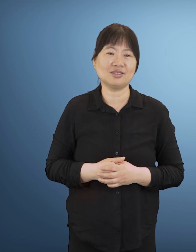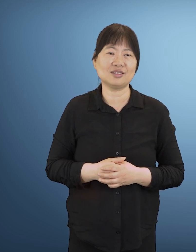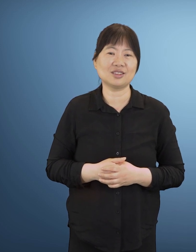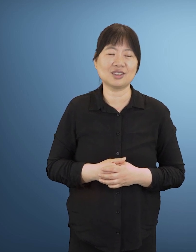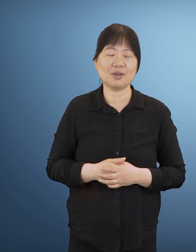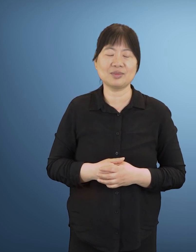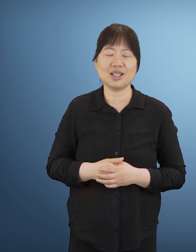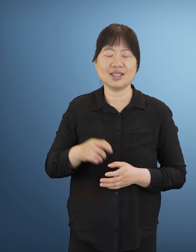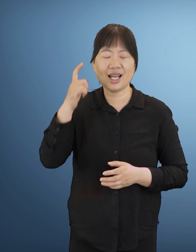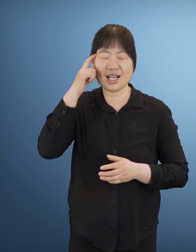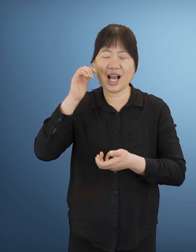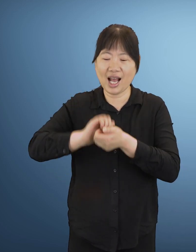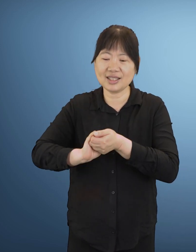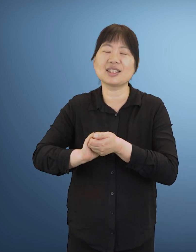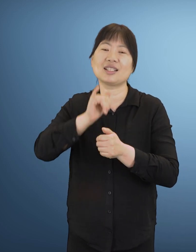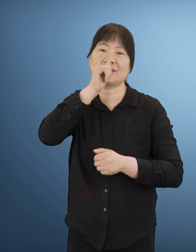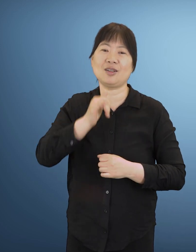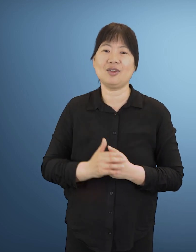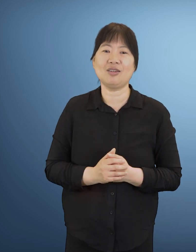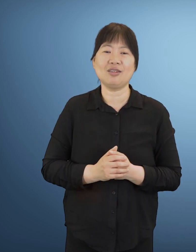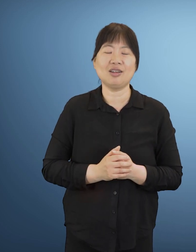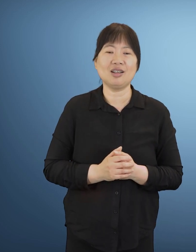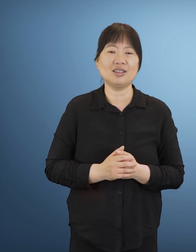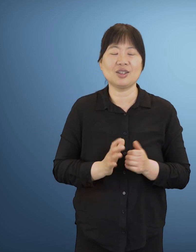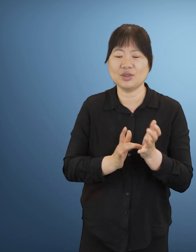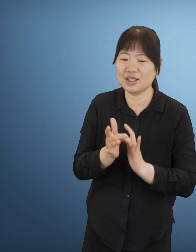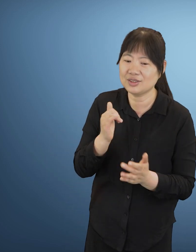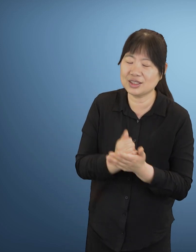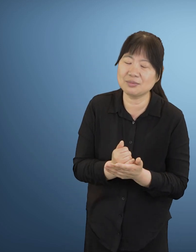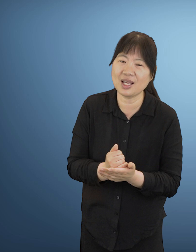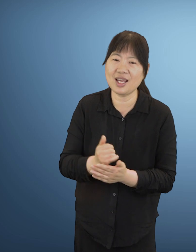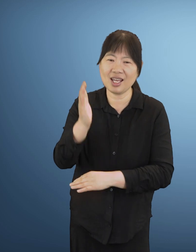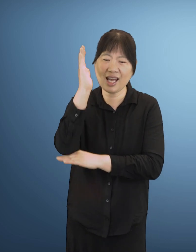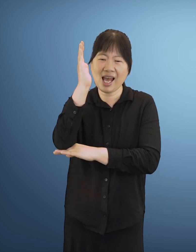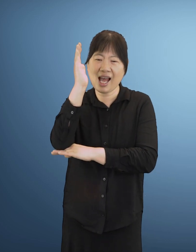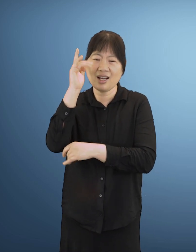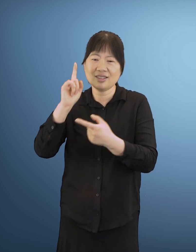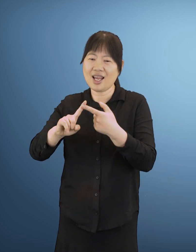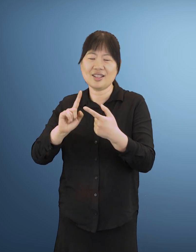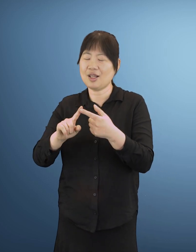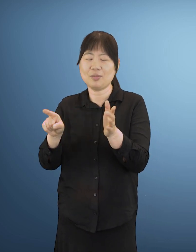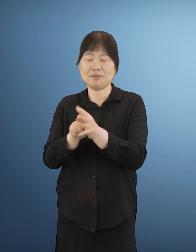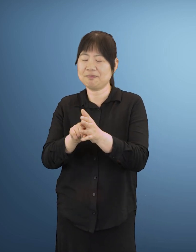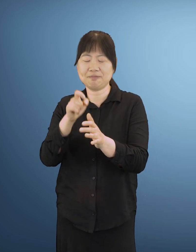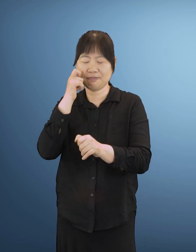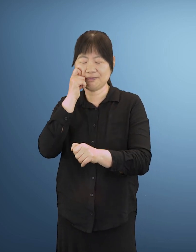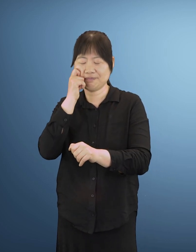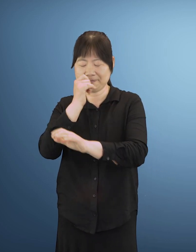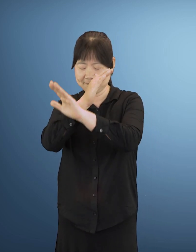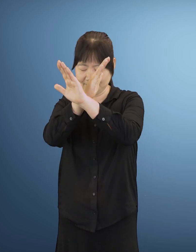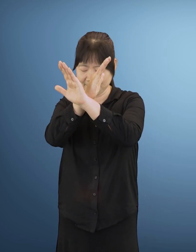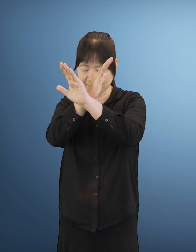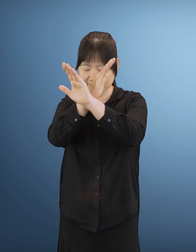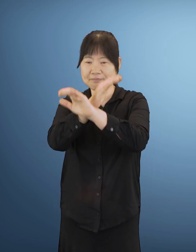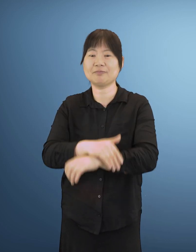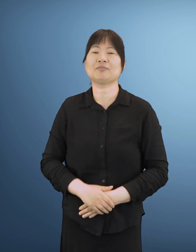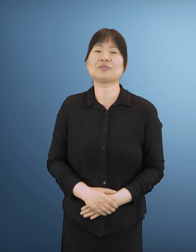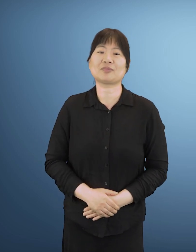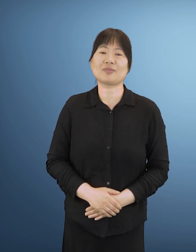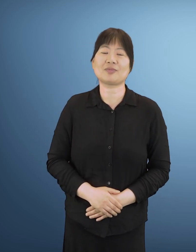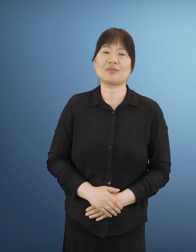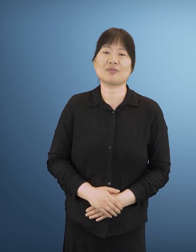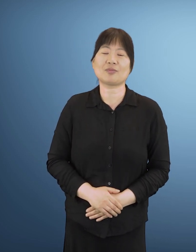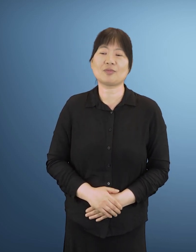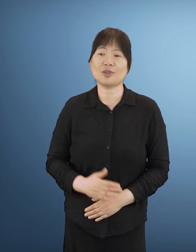그러다 보니까 예수님이 선포 가르침에 대해서 도무지 믿을 수도 없고 받아들일 수도 없는 거예요. 그럼 우리